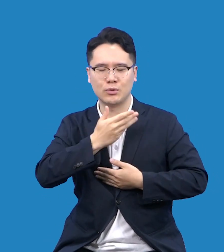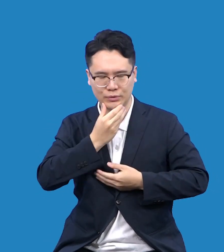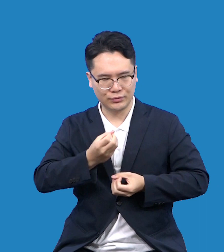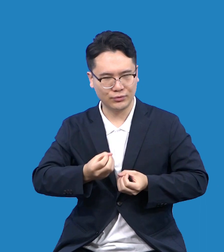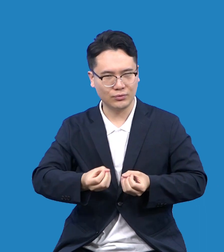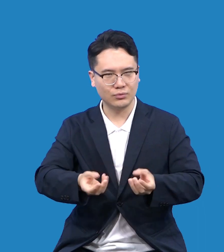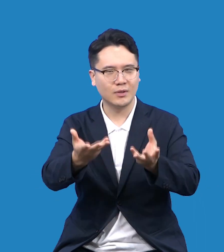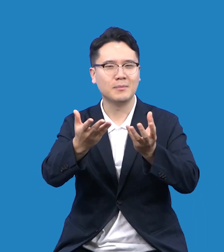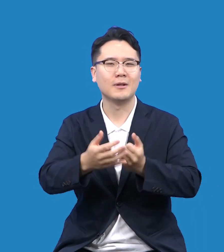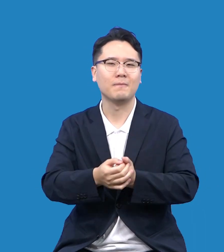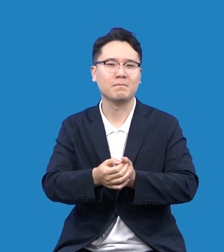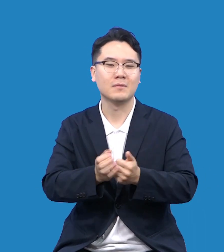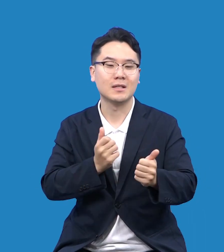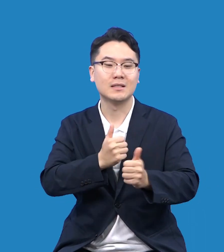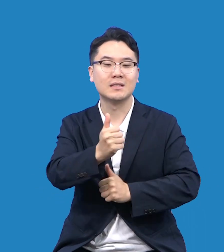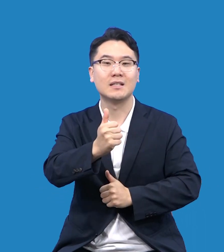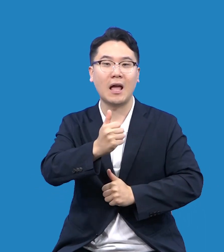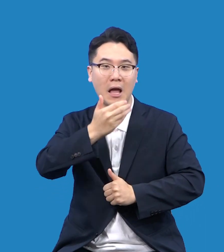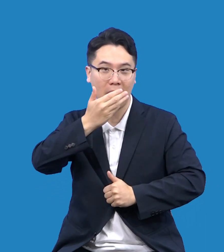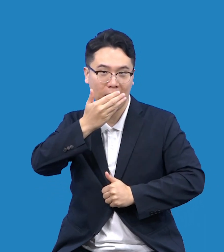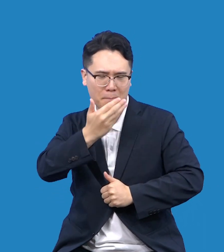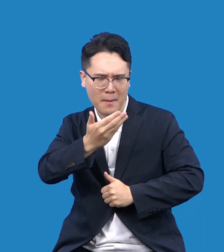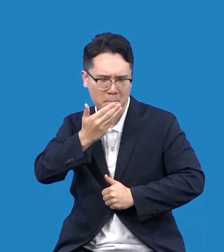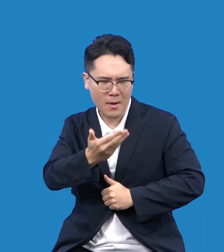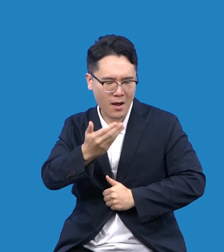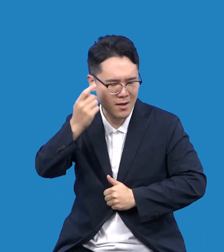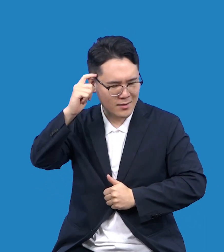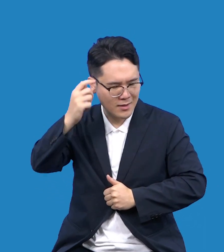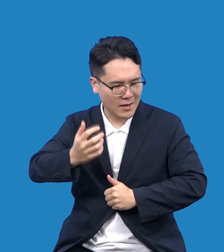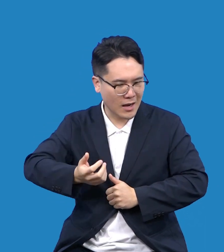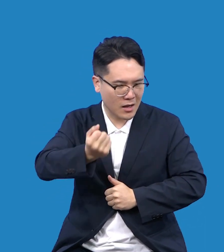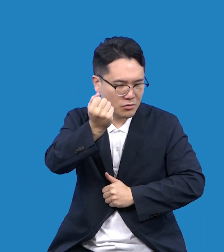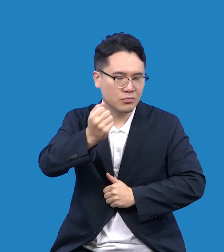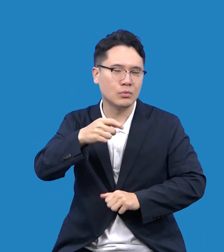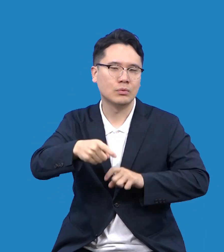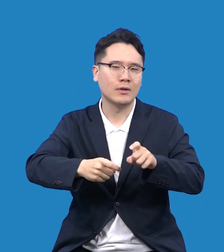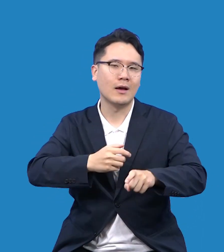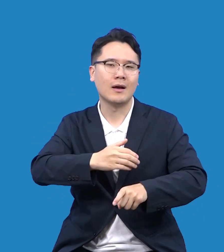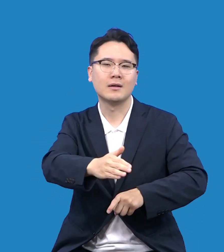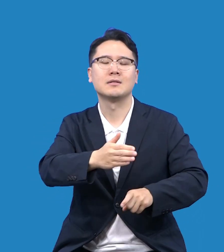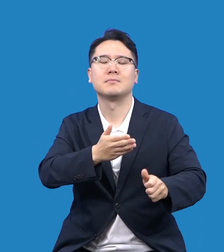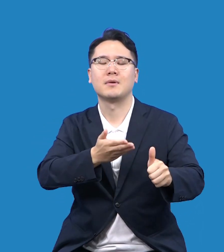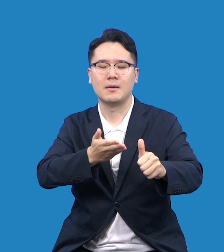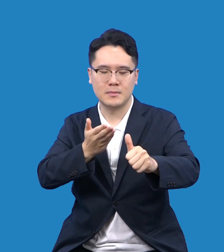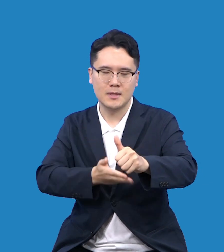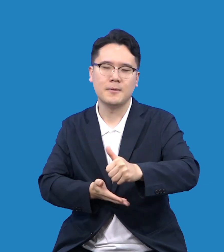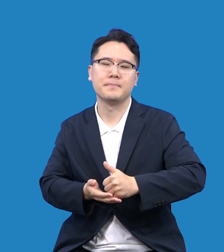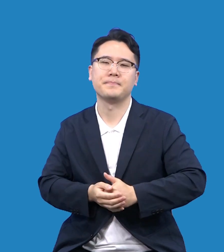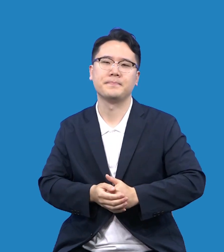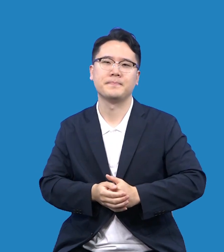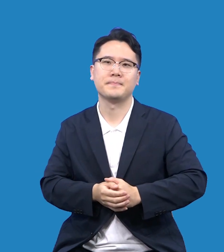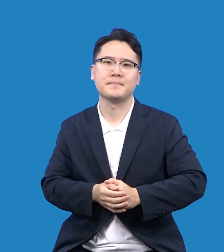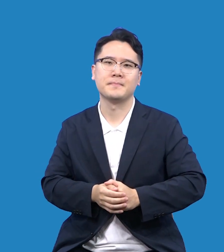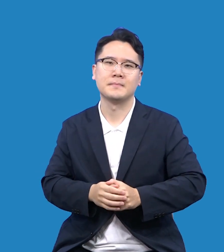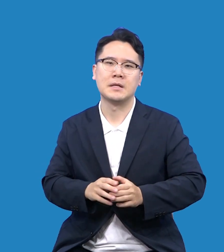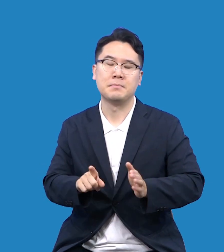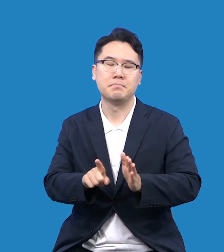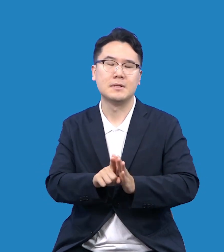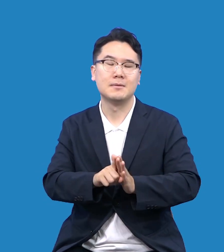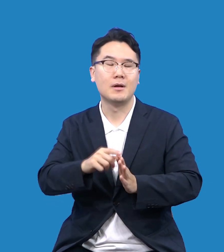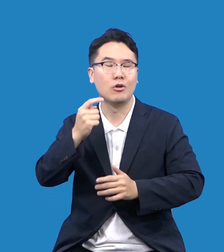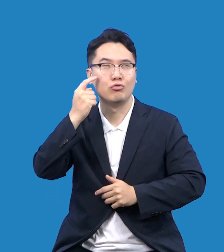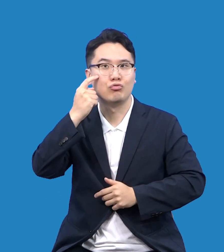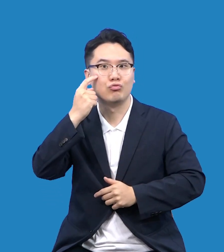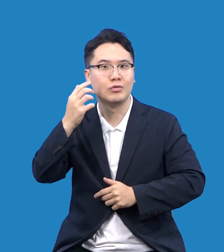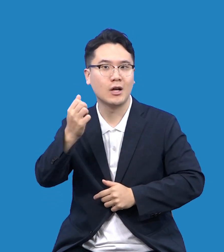승리의 가능성을 믿고 행진하는 저와 여러분이 되시기 바랍니다. 자, 믿음의 눈으로 산다. 뭘